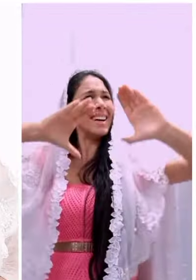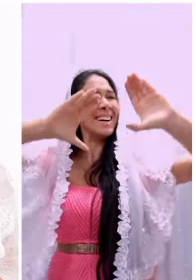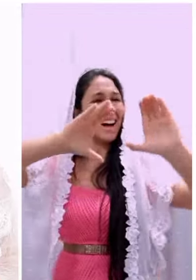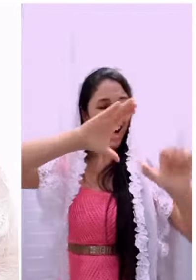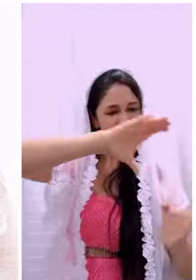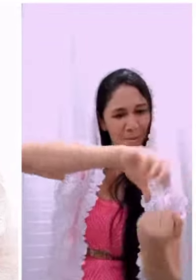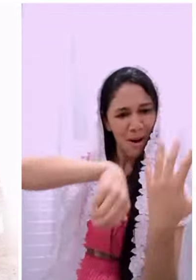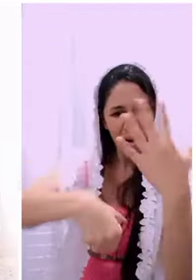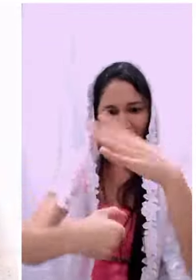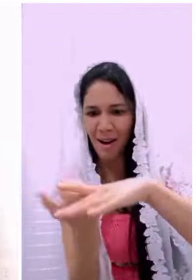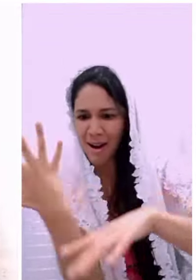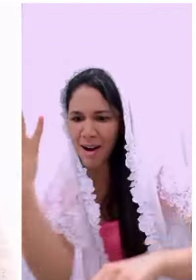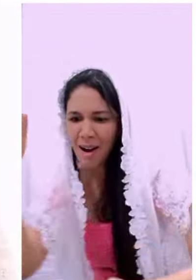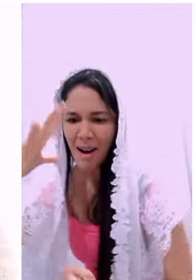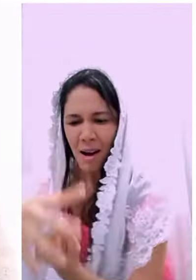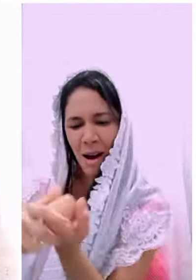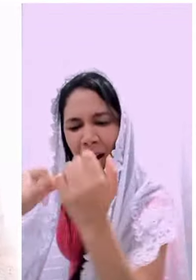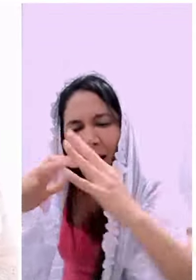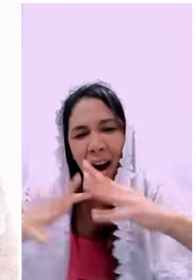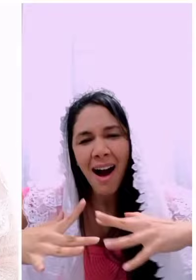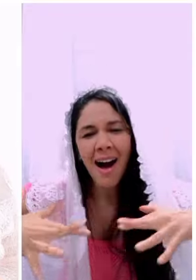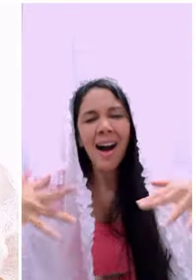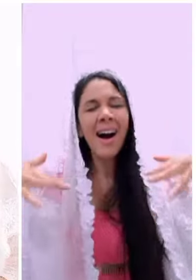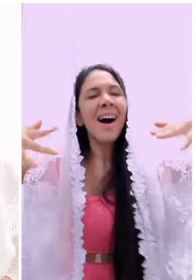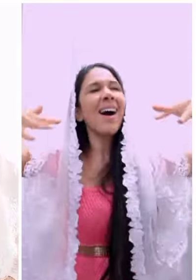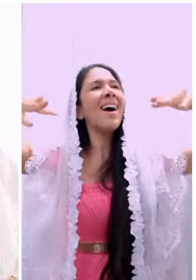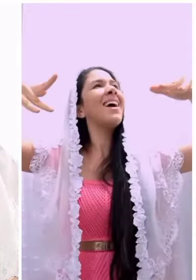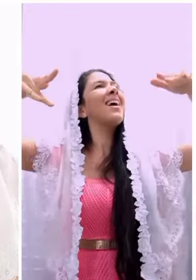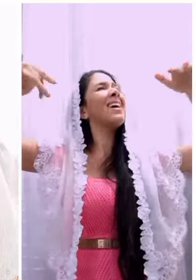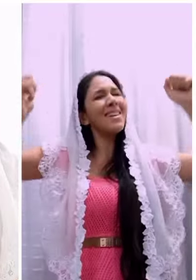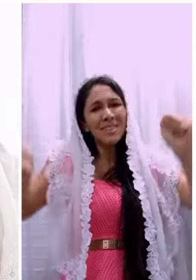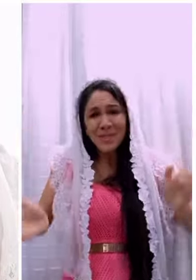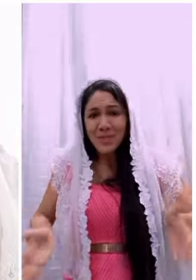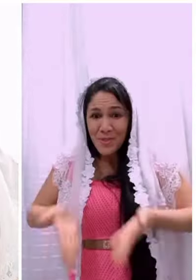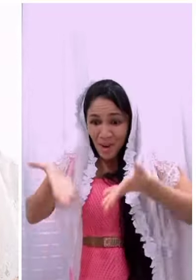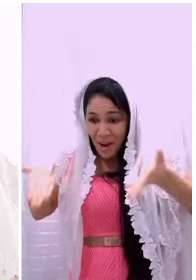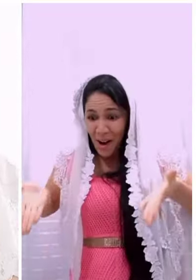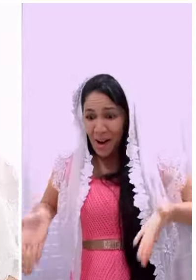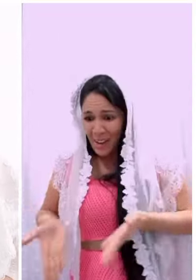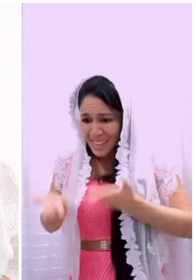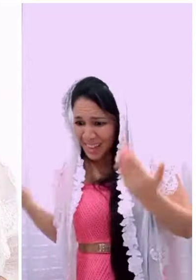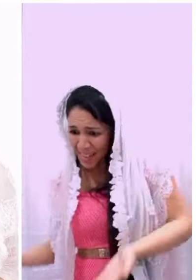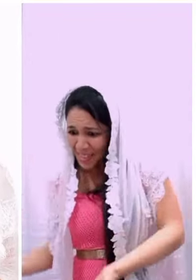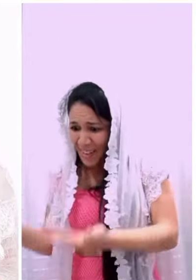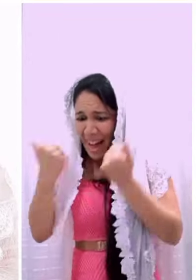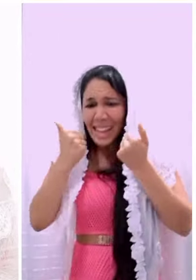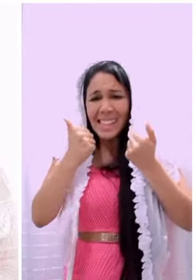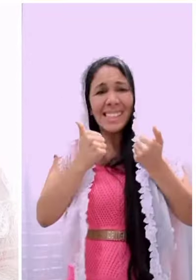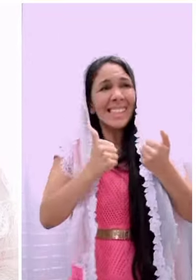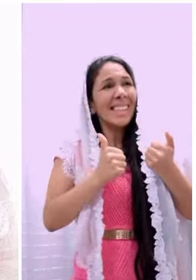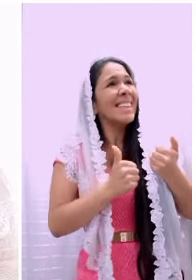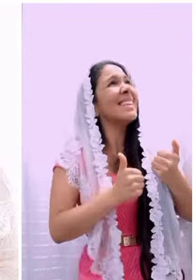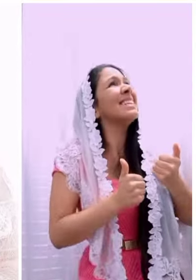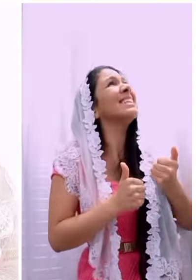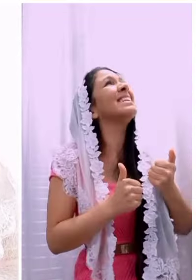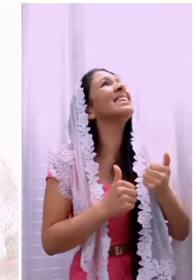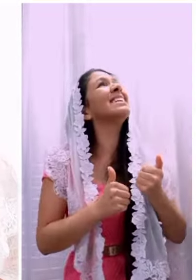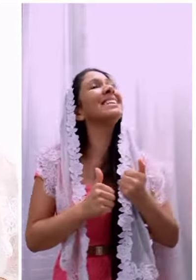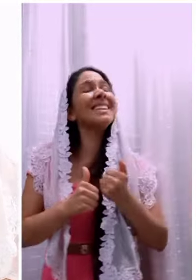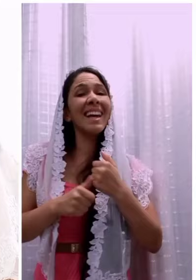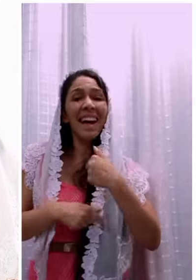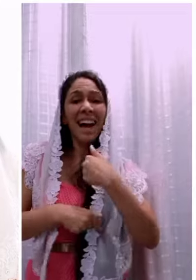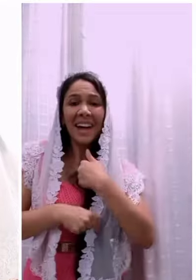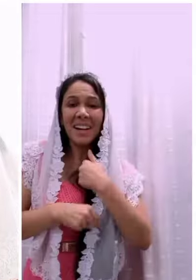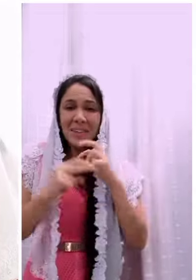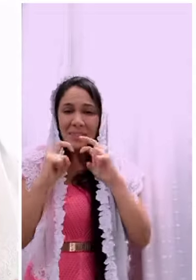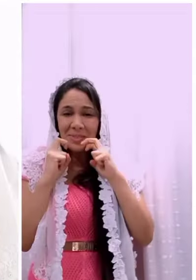aroma. Levanta-te amiga minha, formosa minha, vem, pomba minha, que anda pelas